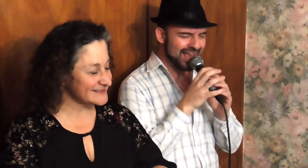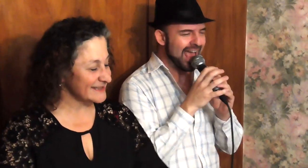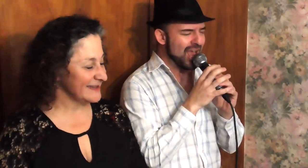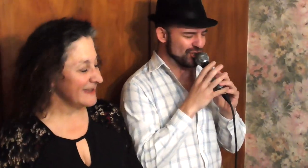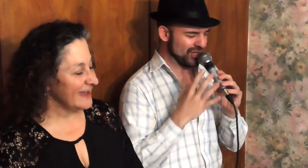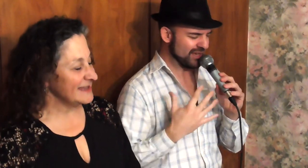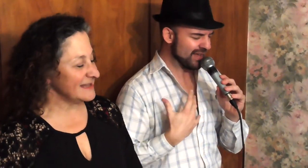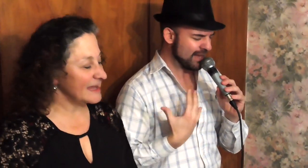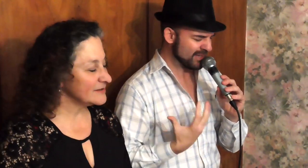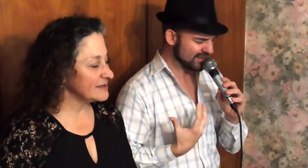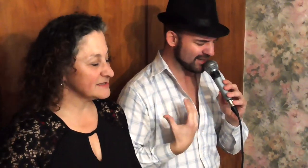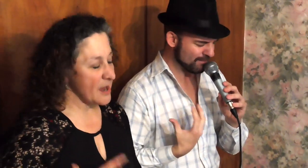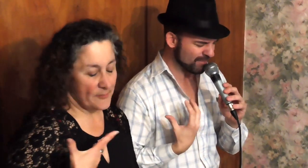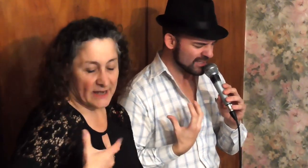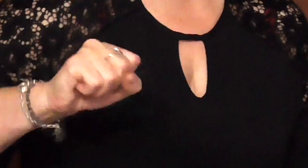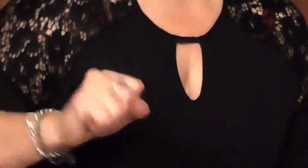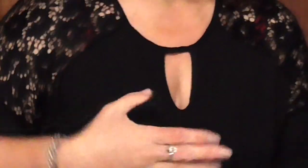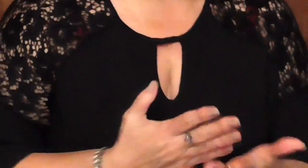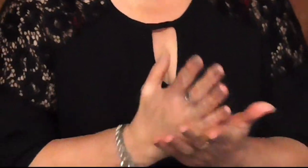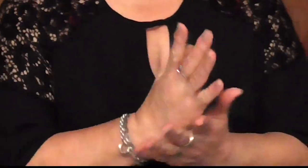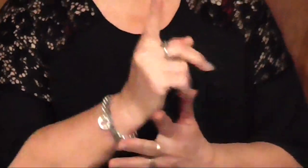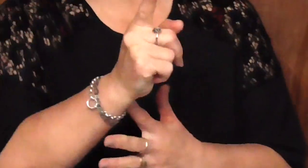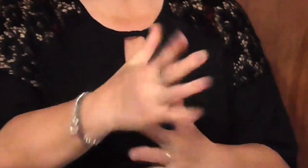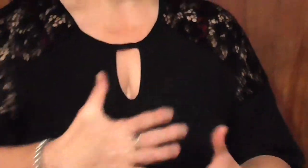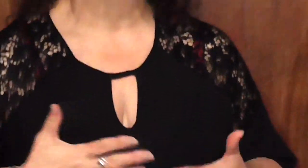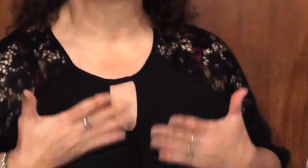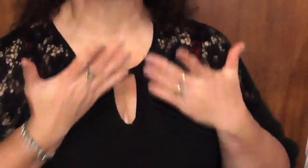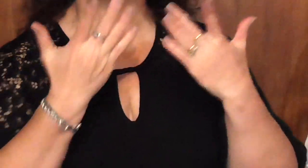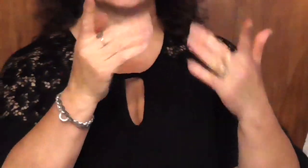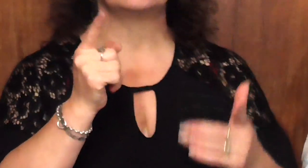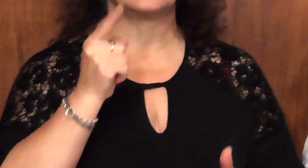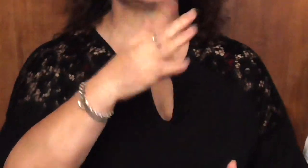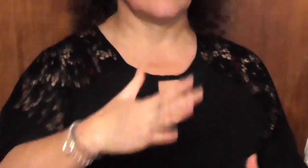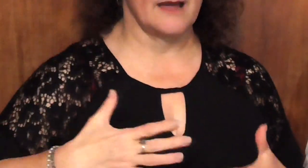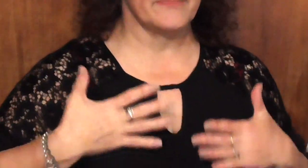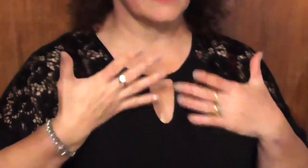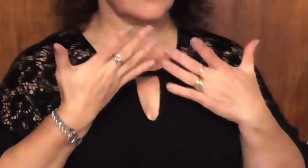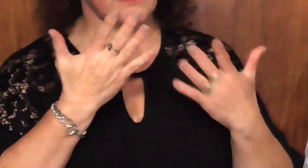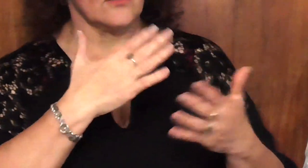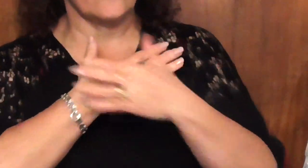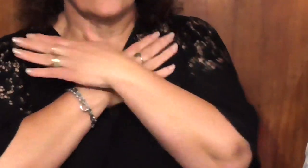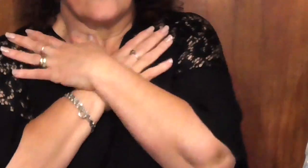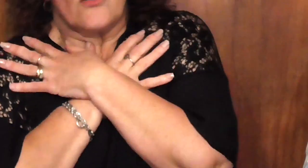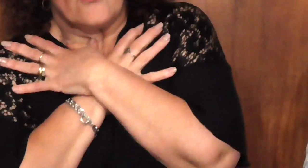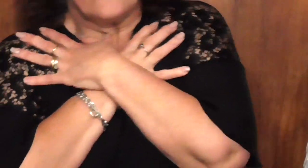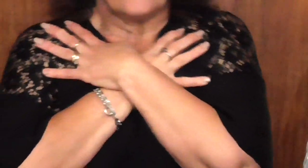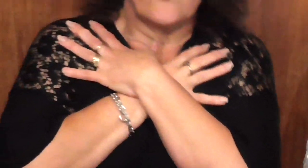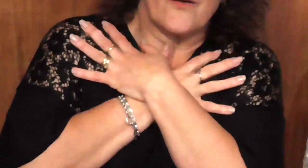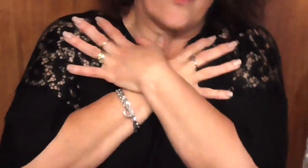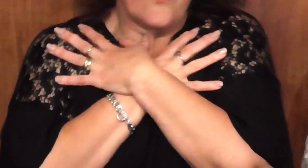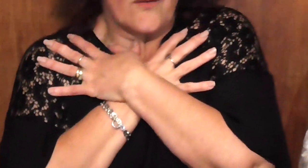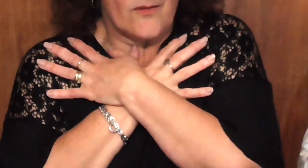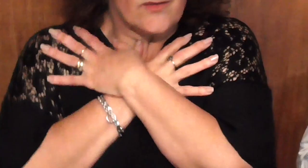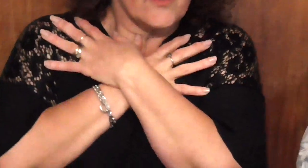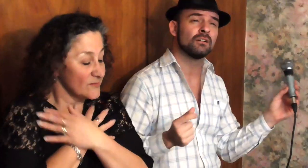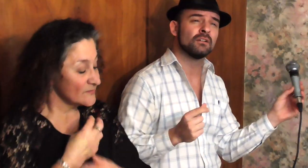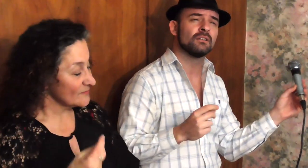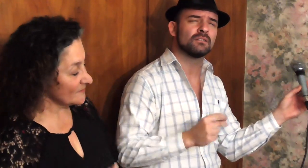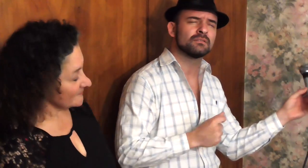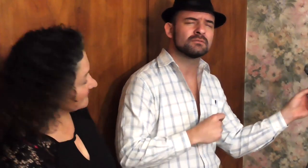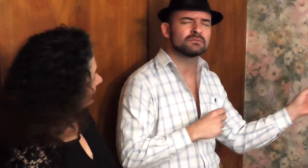amigos. Llévame siempre en tu alma, que tu alma es mi abrigo.